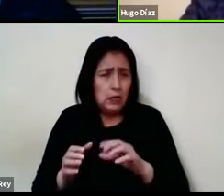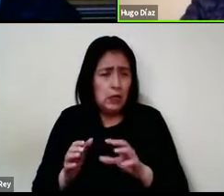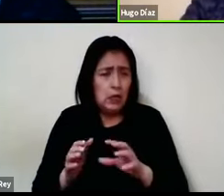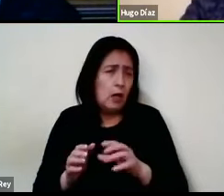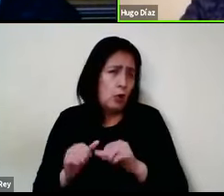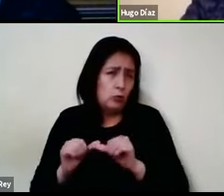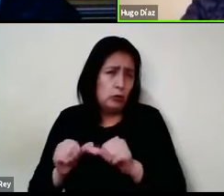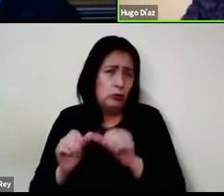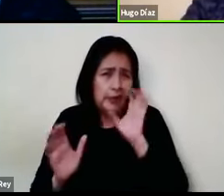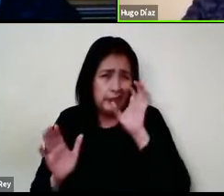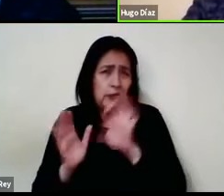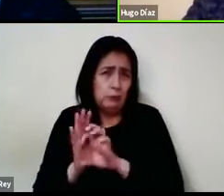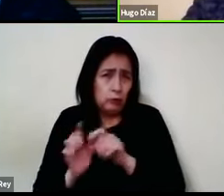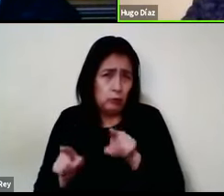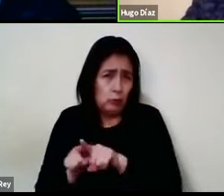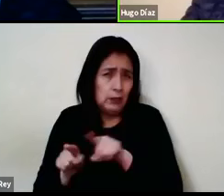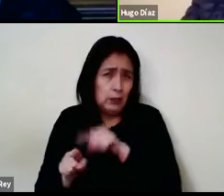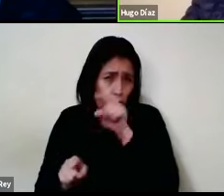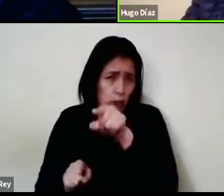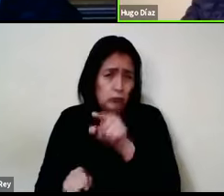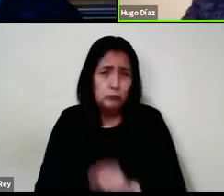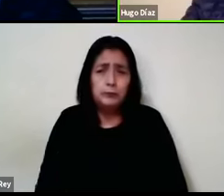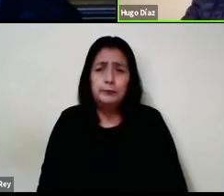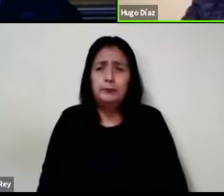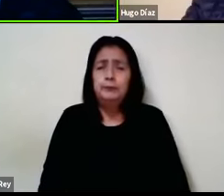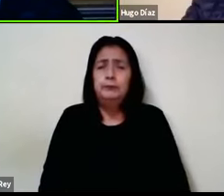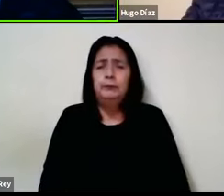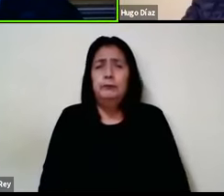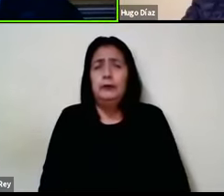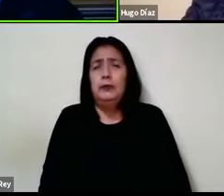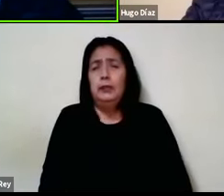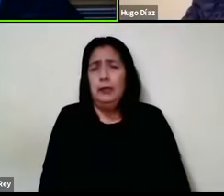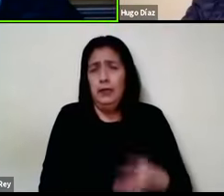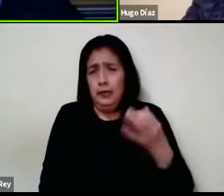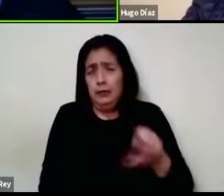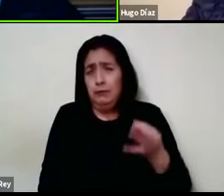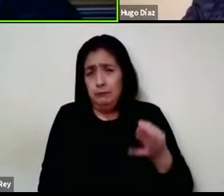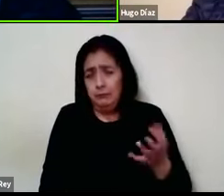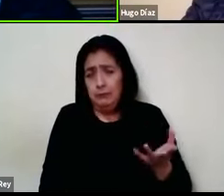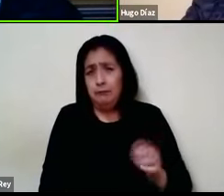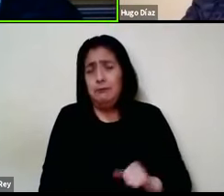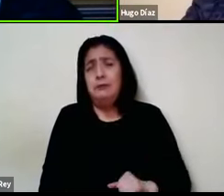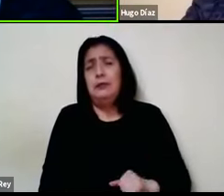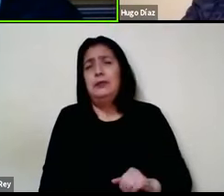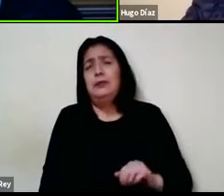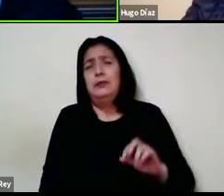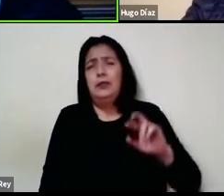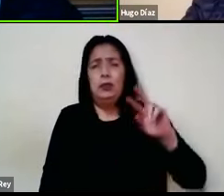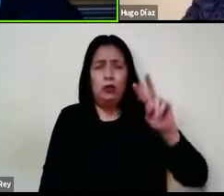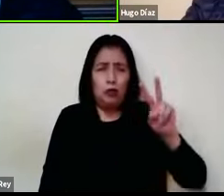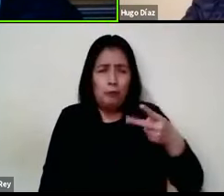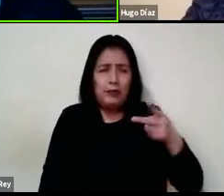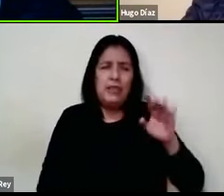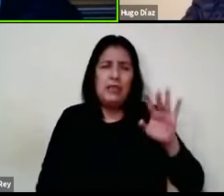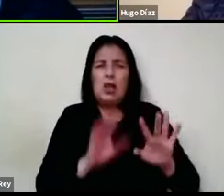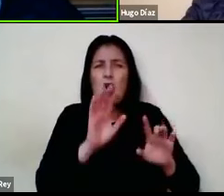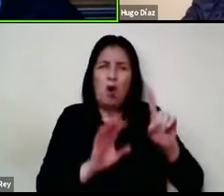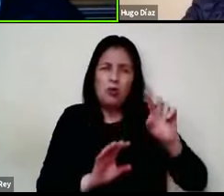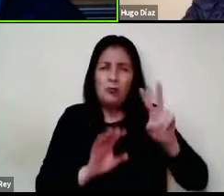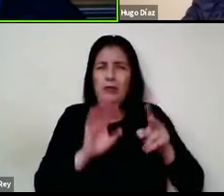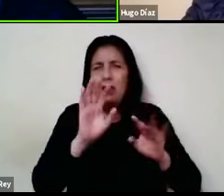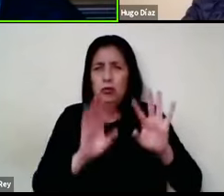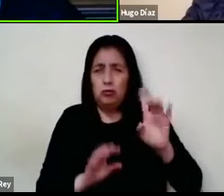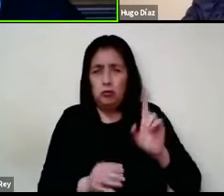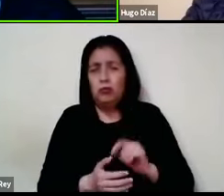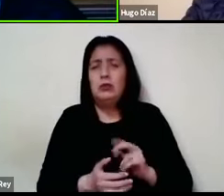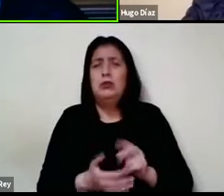ejemplos como el tuyo. En realidad, sí, pues al principio aquellos 2012, 2011, cuando ya